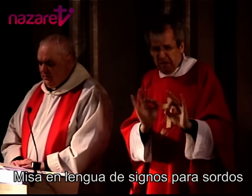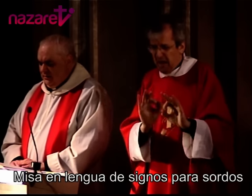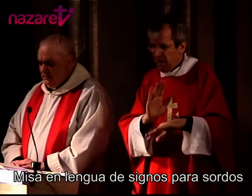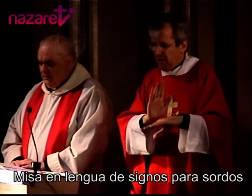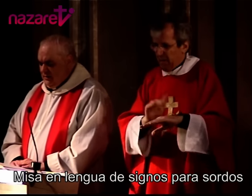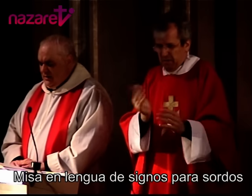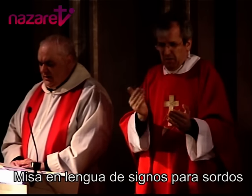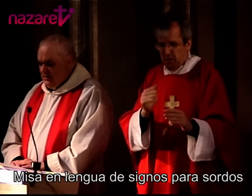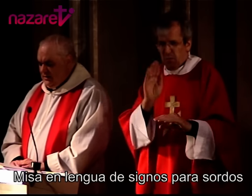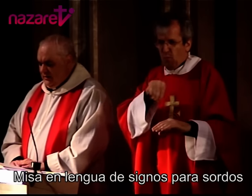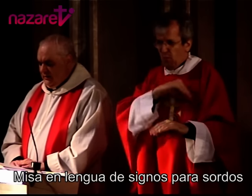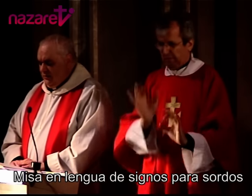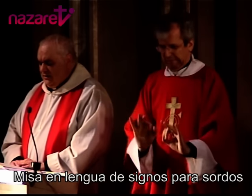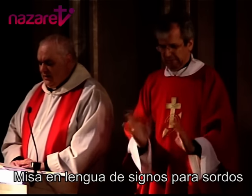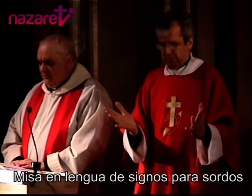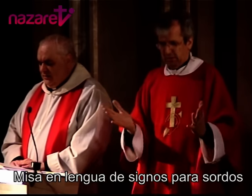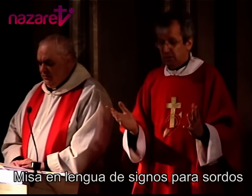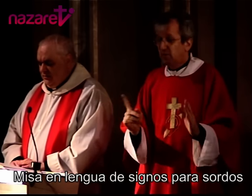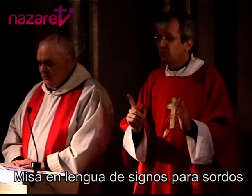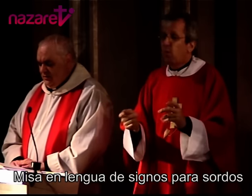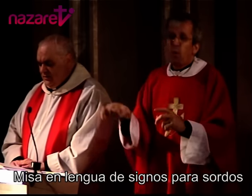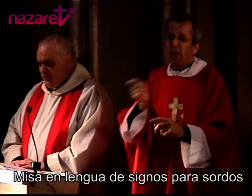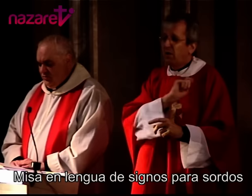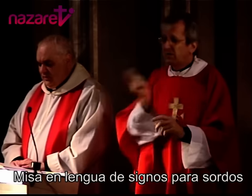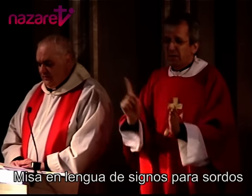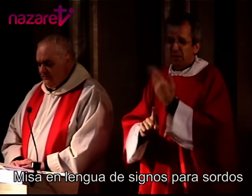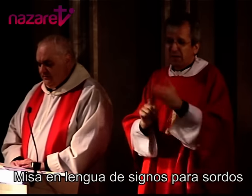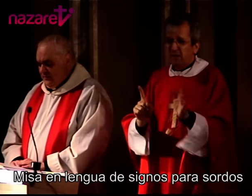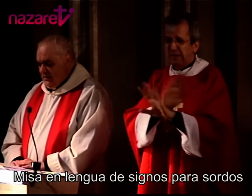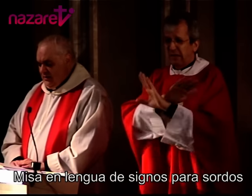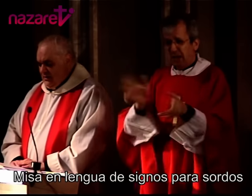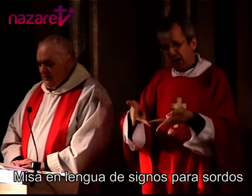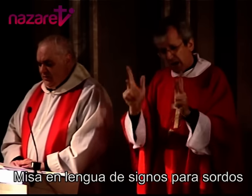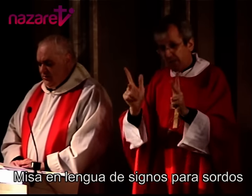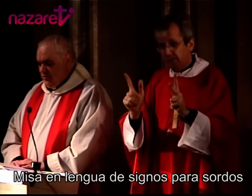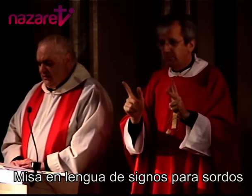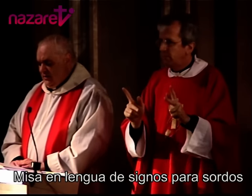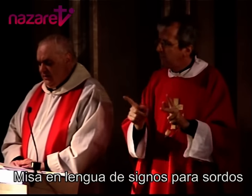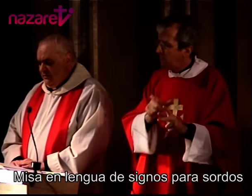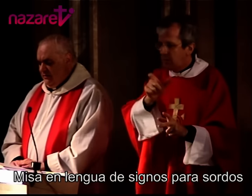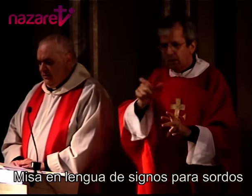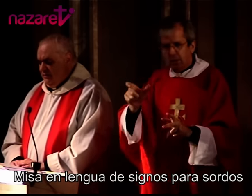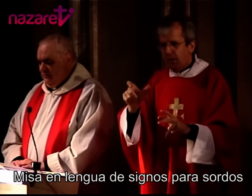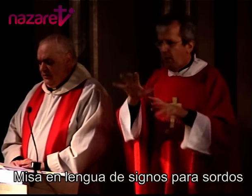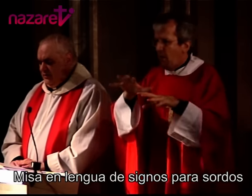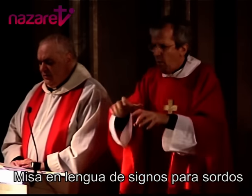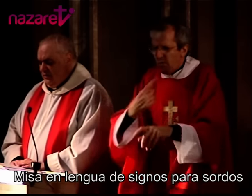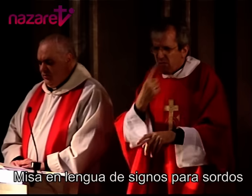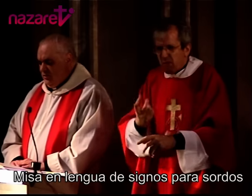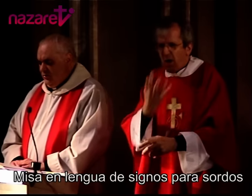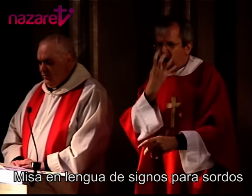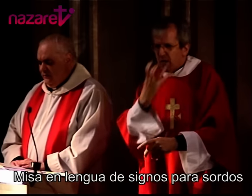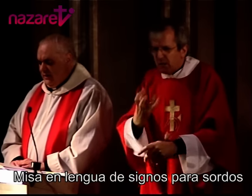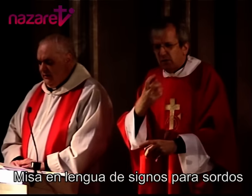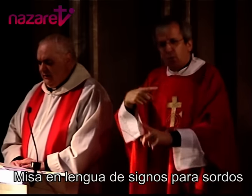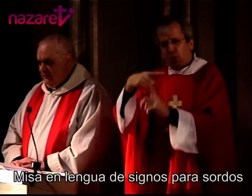la muerte. Así que le daré un escarmiento y lo soltaré. Pero ellos se le echaban encima, pidiendo a gritos